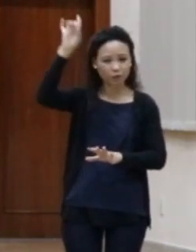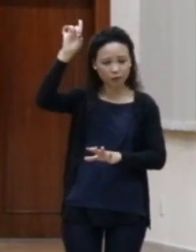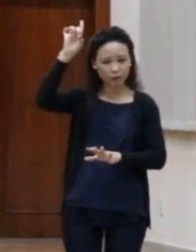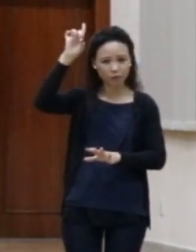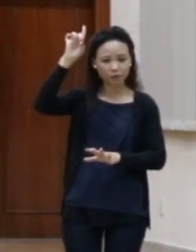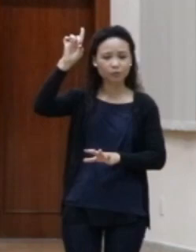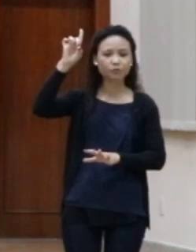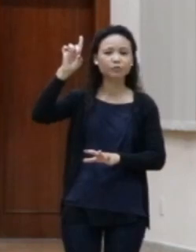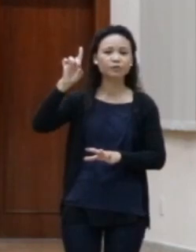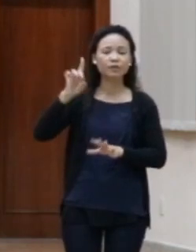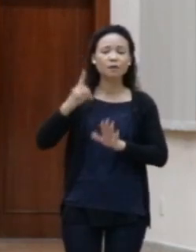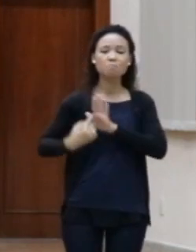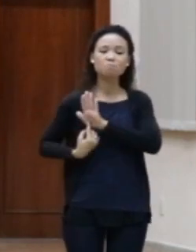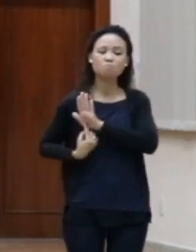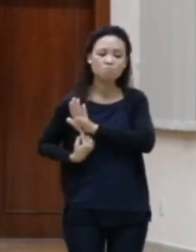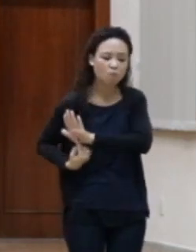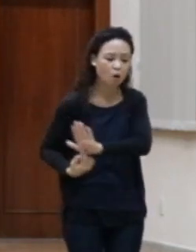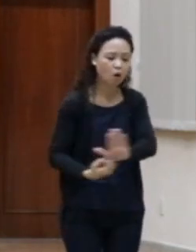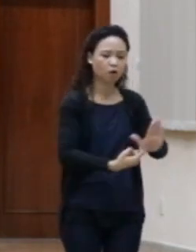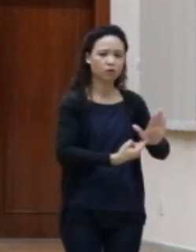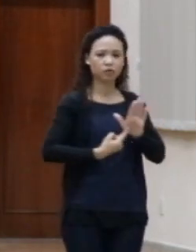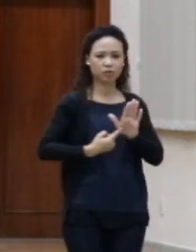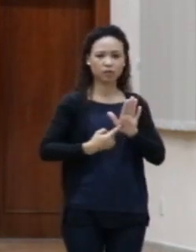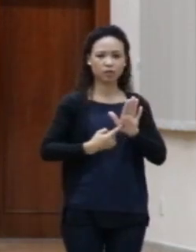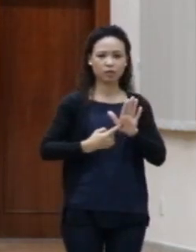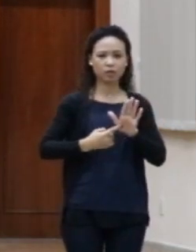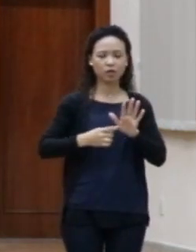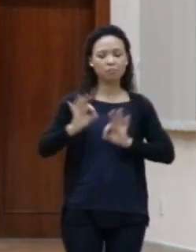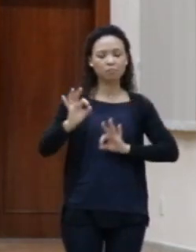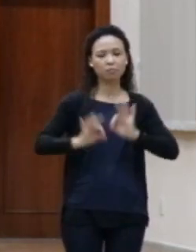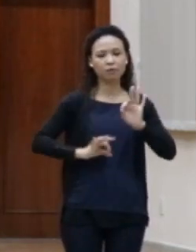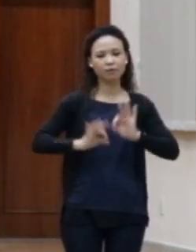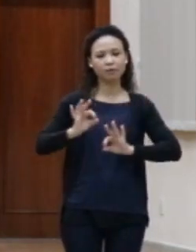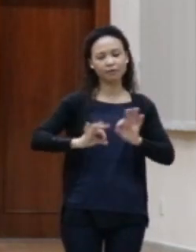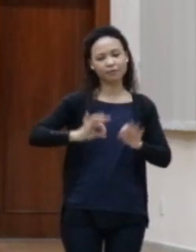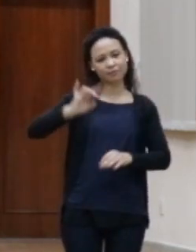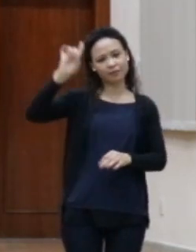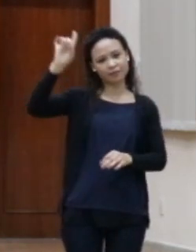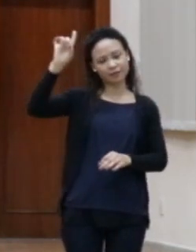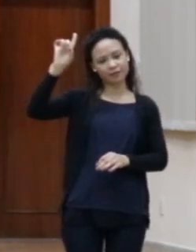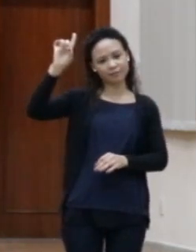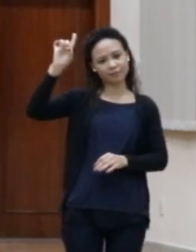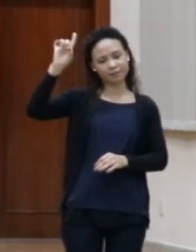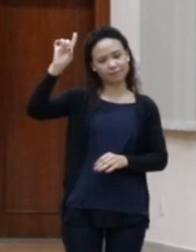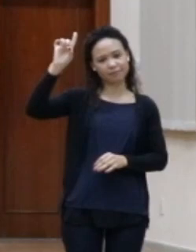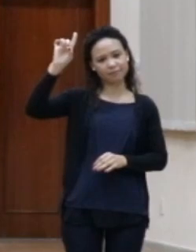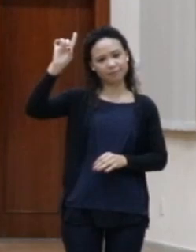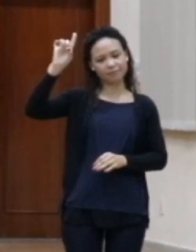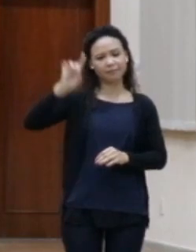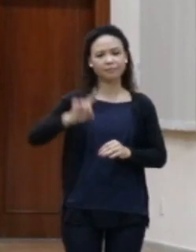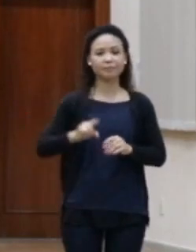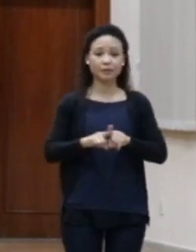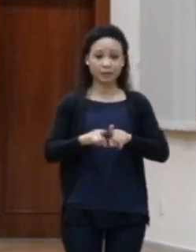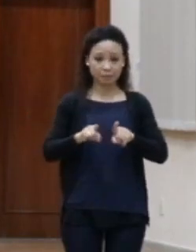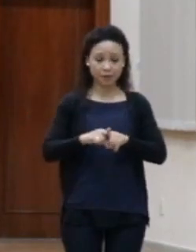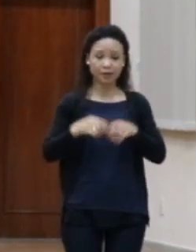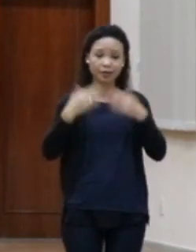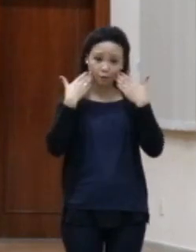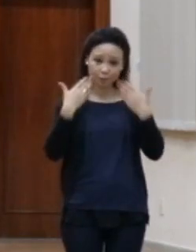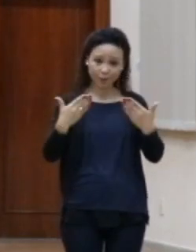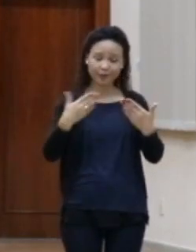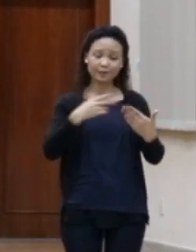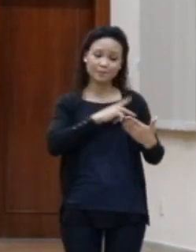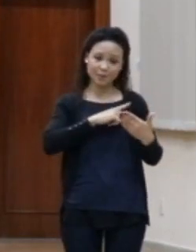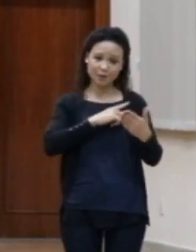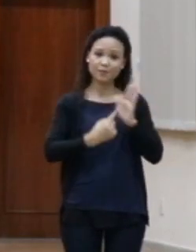a obra e o poder de Deus na vida de Paulo em 2 Coríntios 12. E o que é em comum esses 2